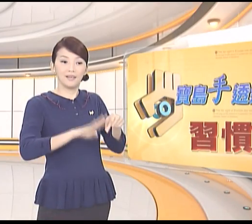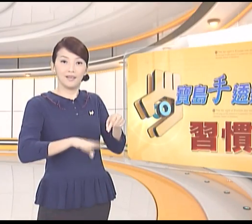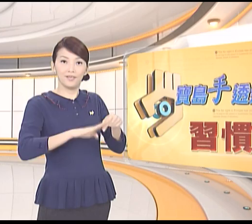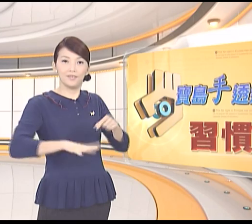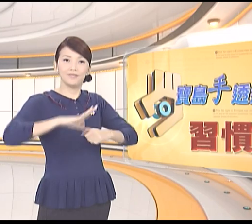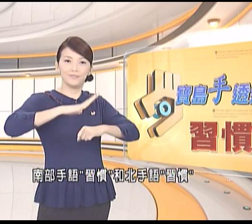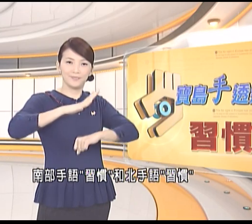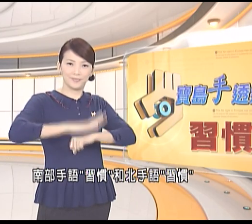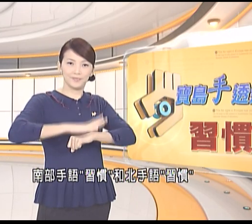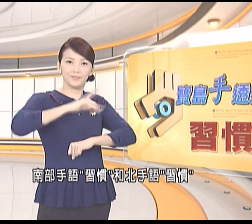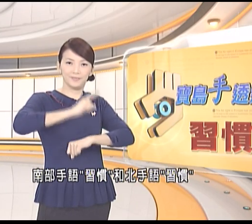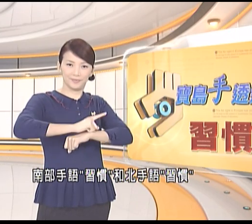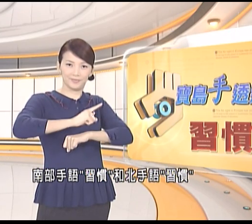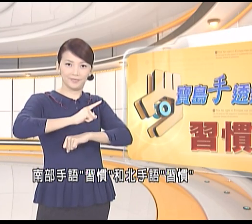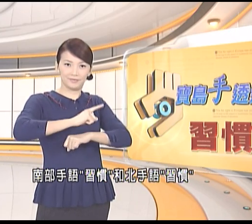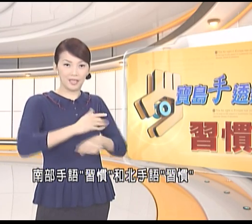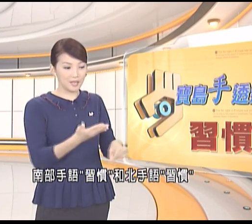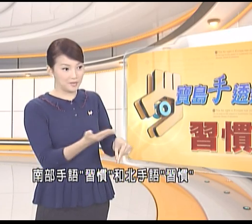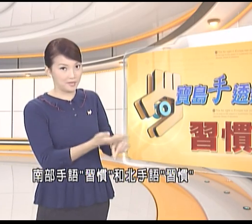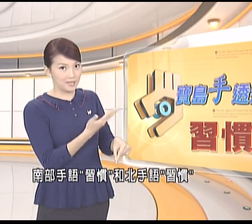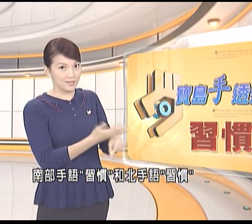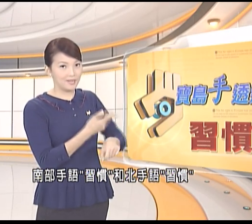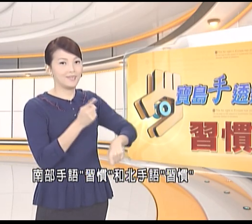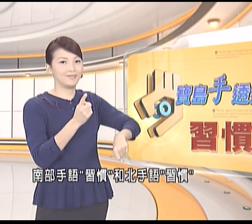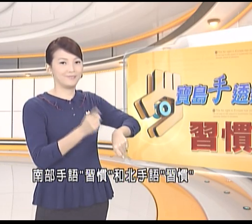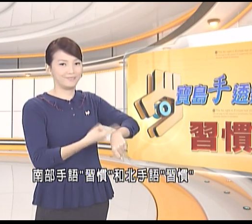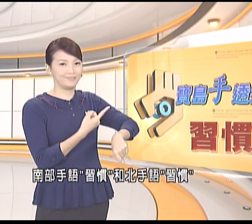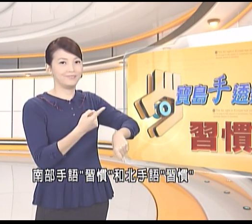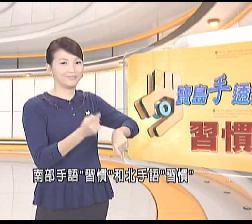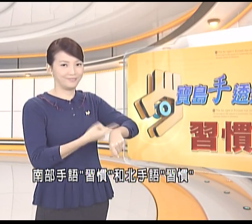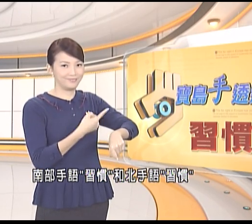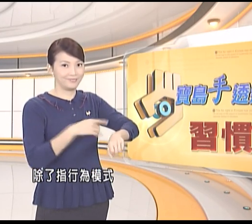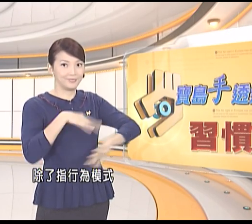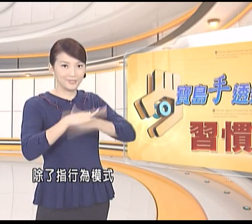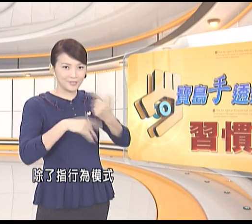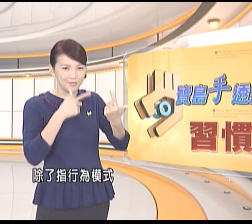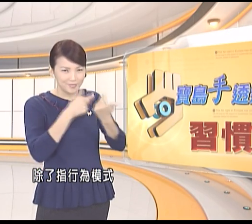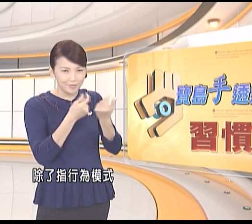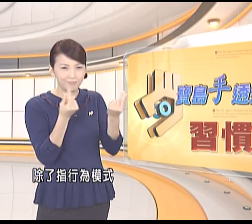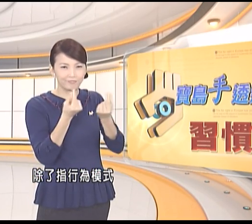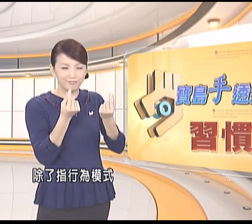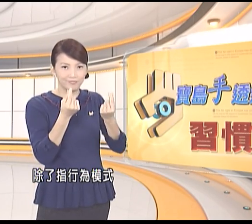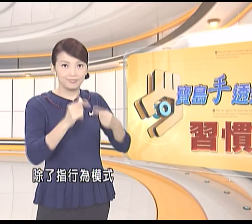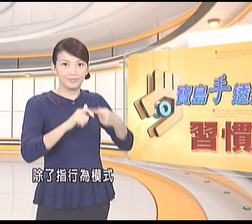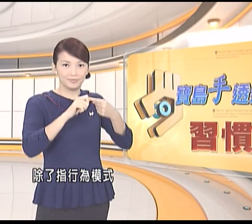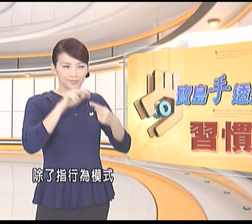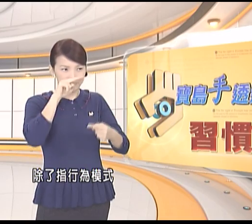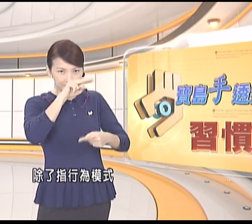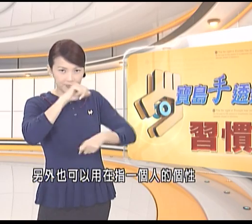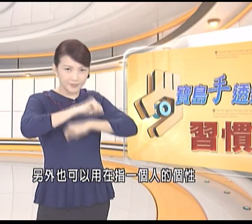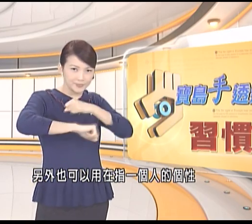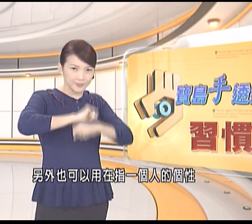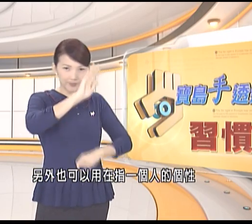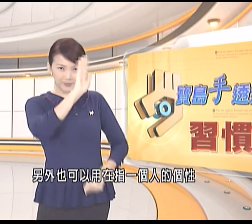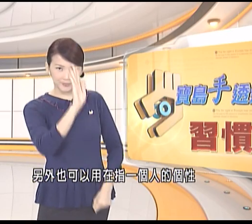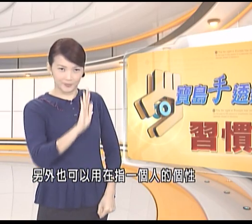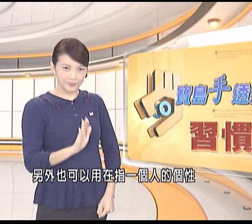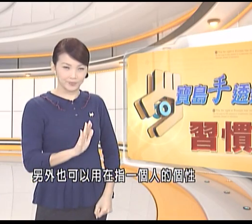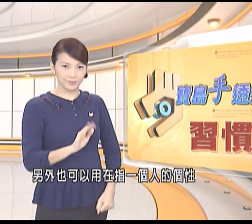南部手语习惯和北手语习惯，除了指行为模式，另外也可以用